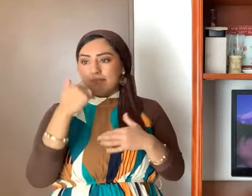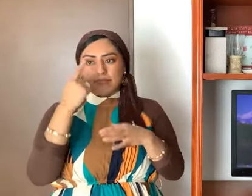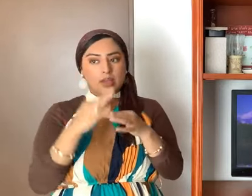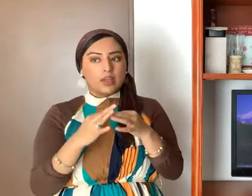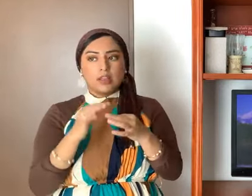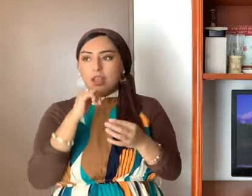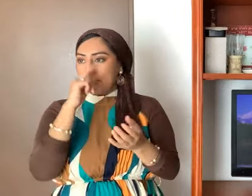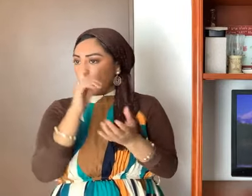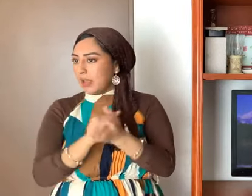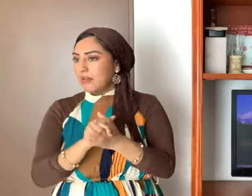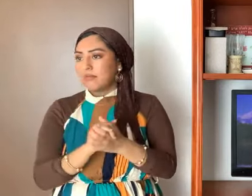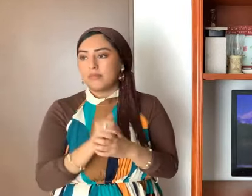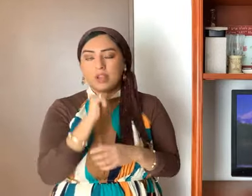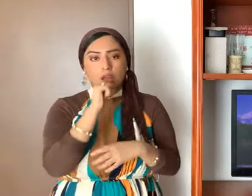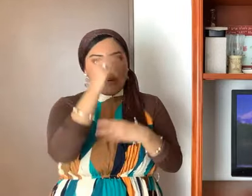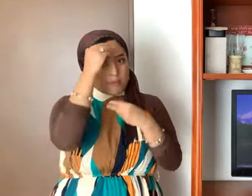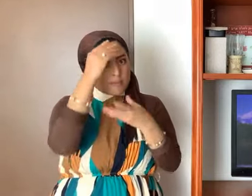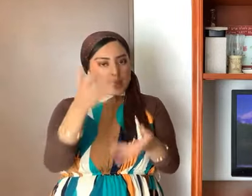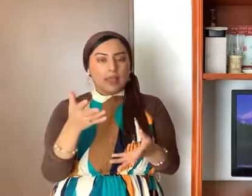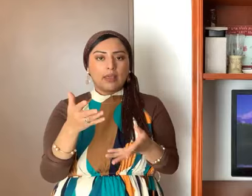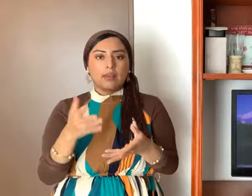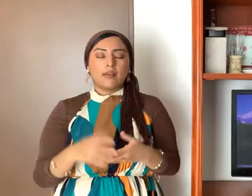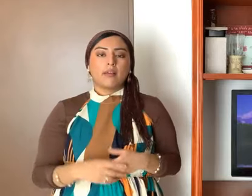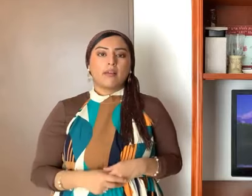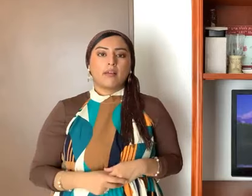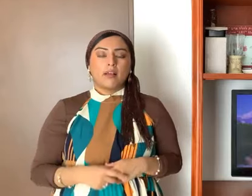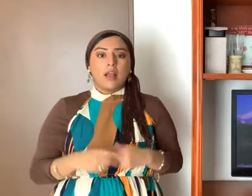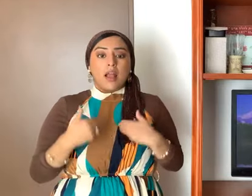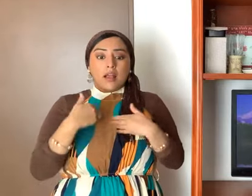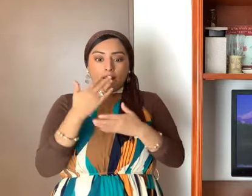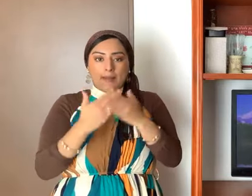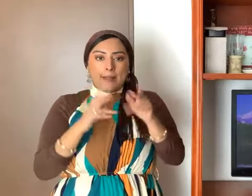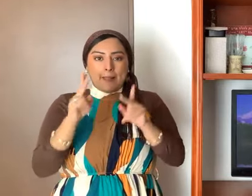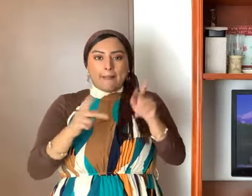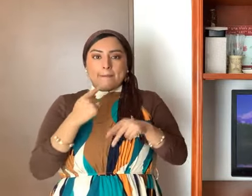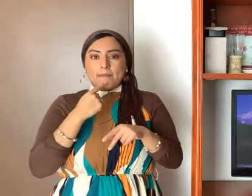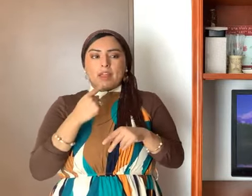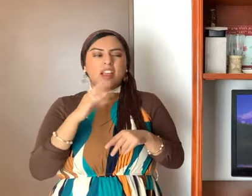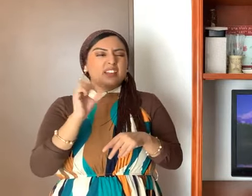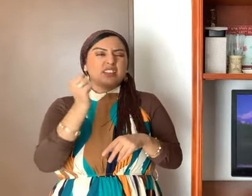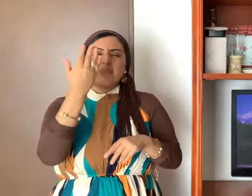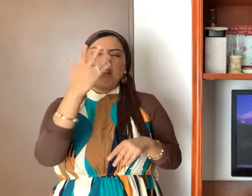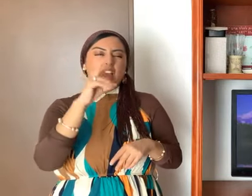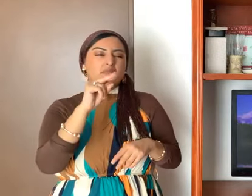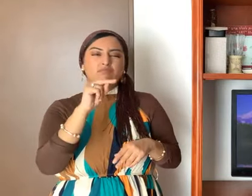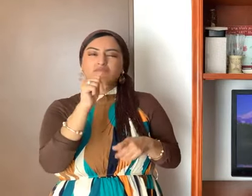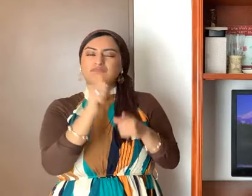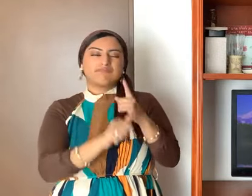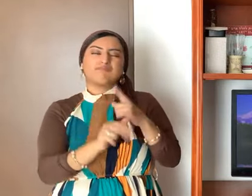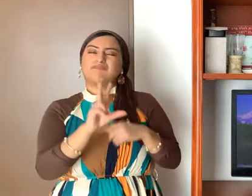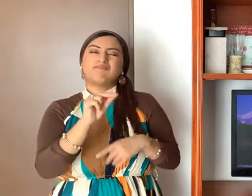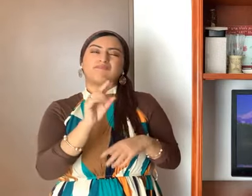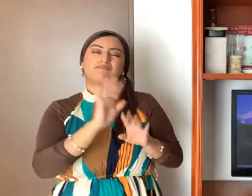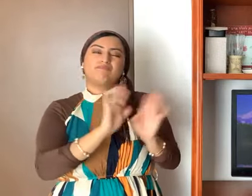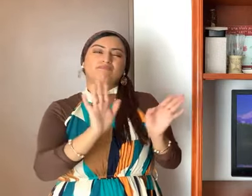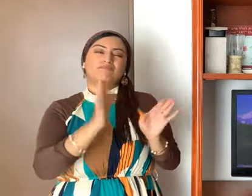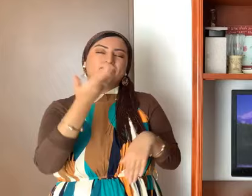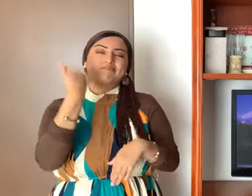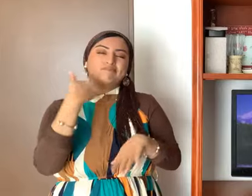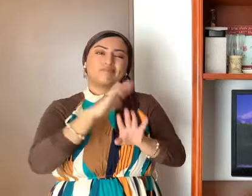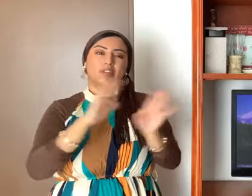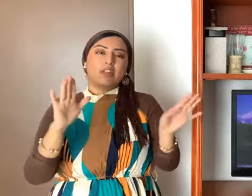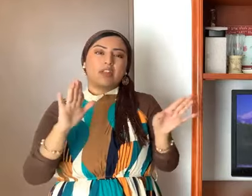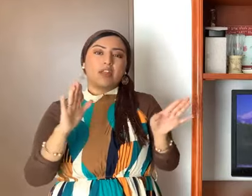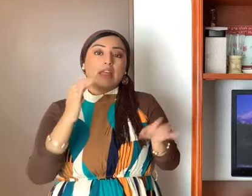cree, porque no obedece. Punto y aparte. Si hay personas que te dicen, no, el Shabbat no es, la circuncisión ya no es, aunque digan